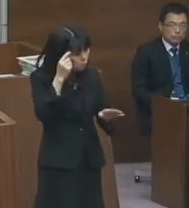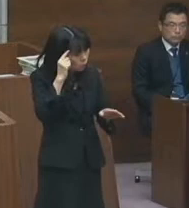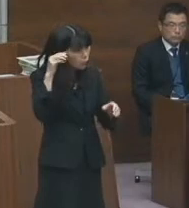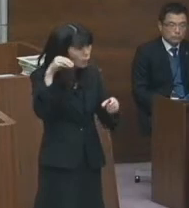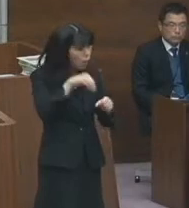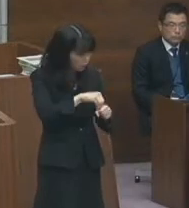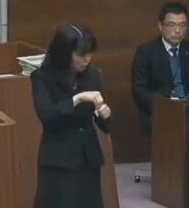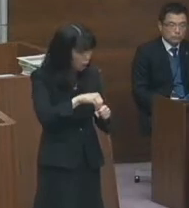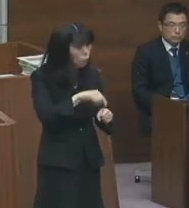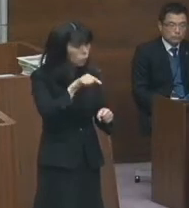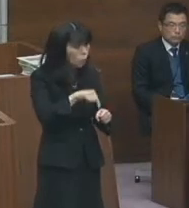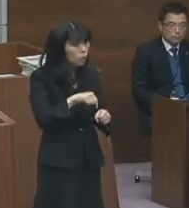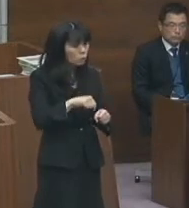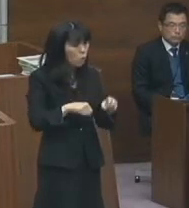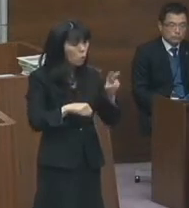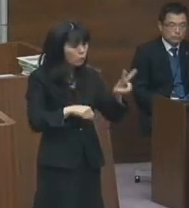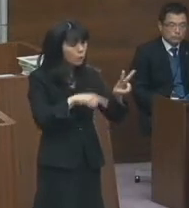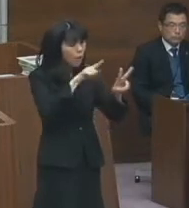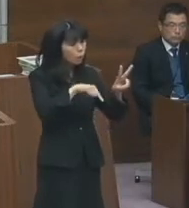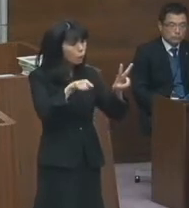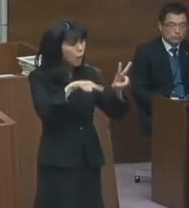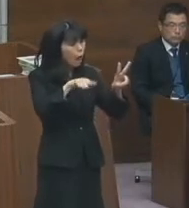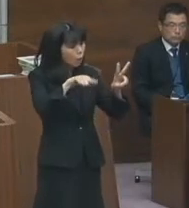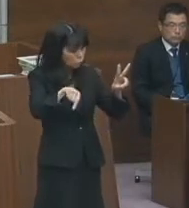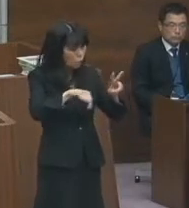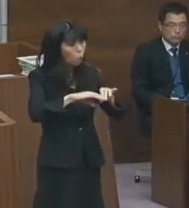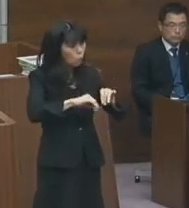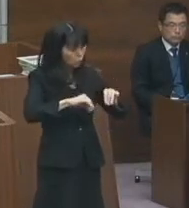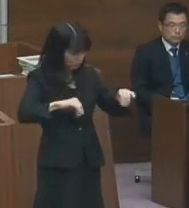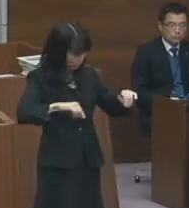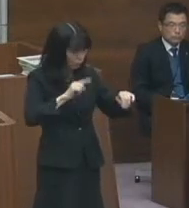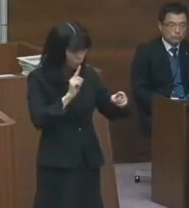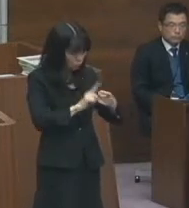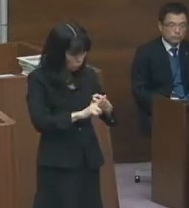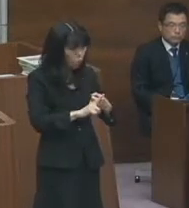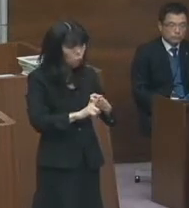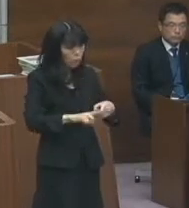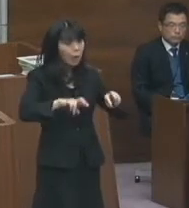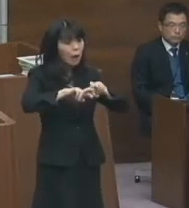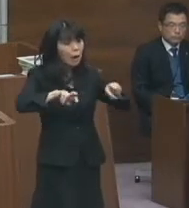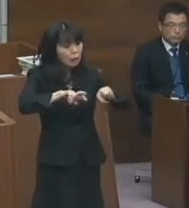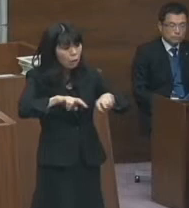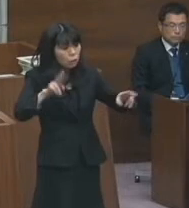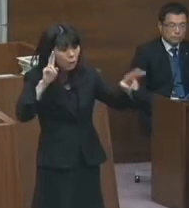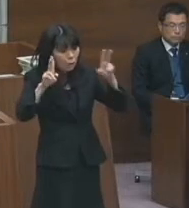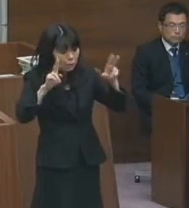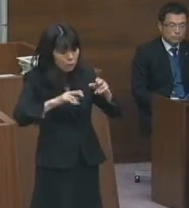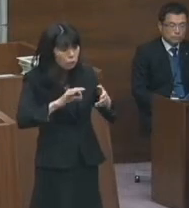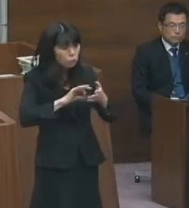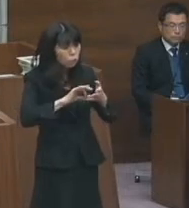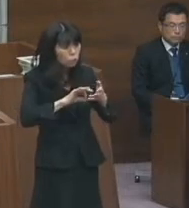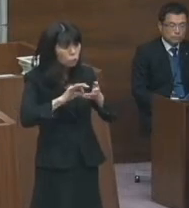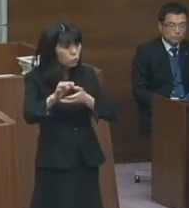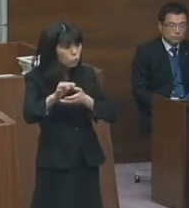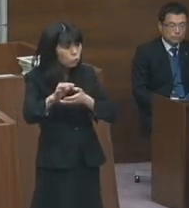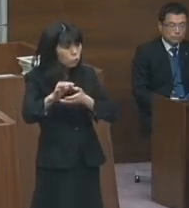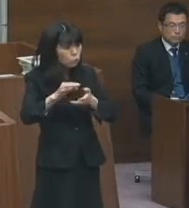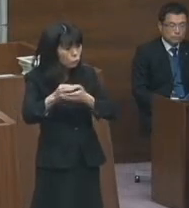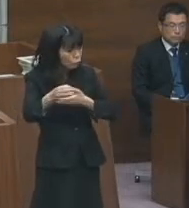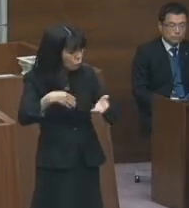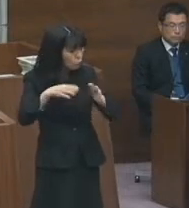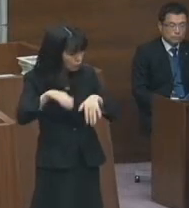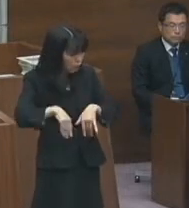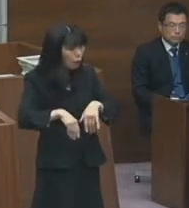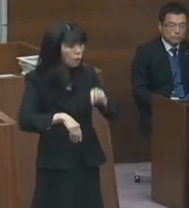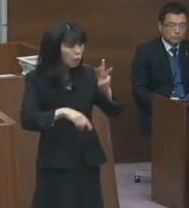の2ヘクタールの土地はもとより、すでに開発事業者に譲渡しました約 3.5 ヘク